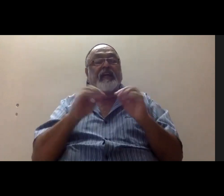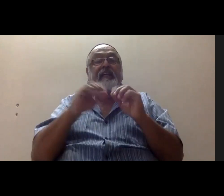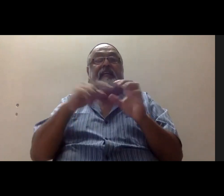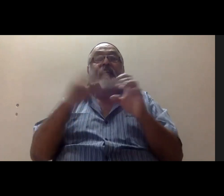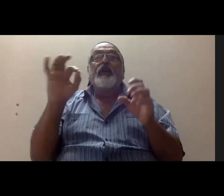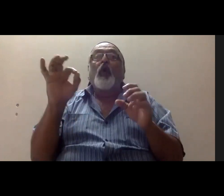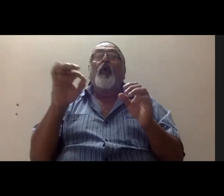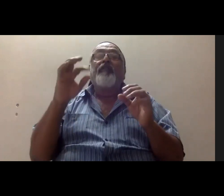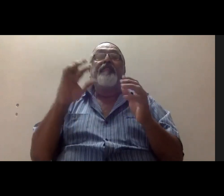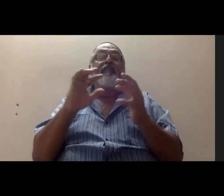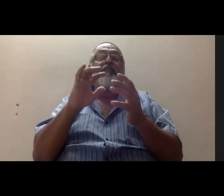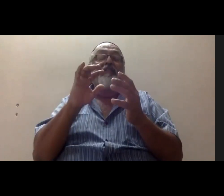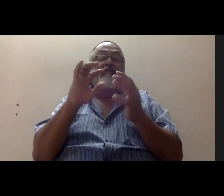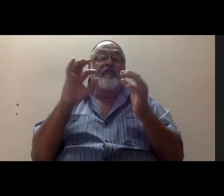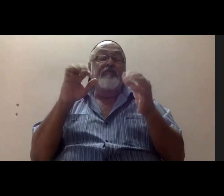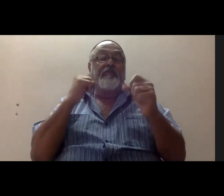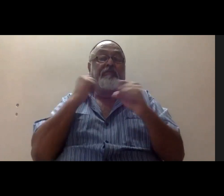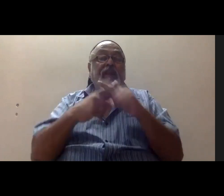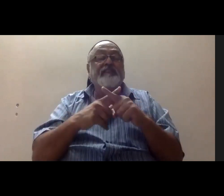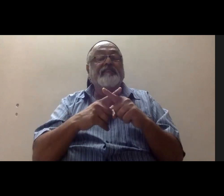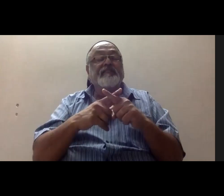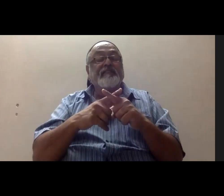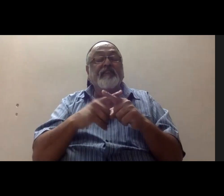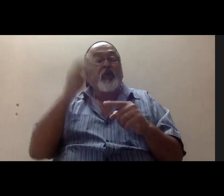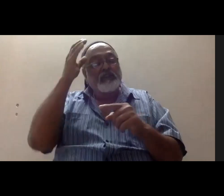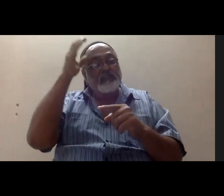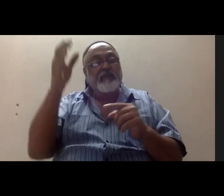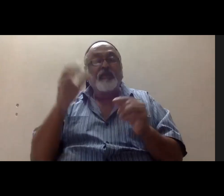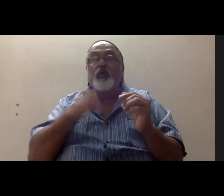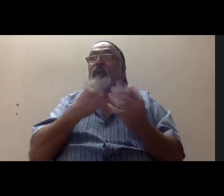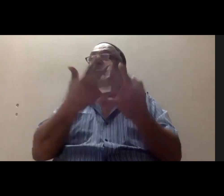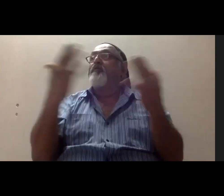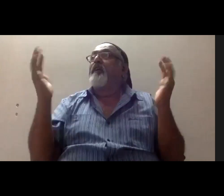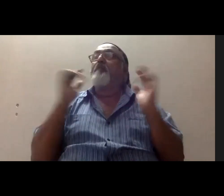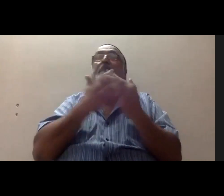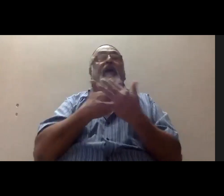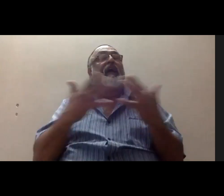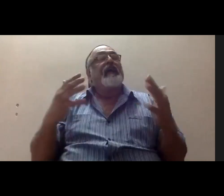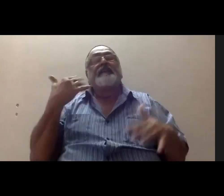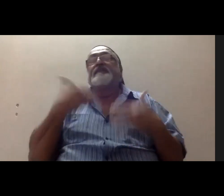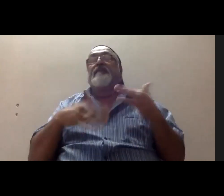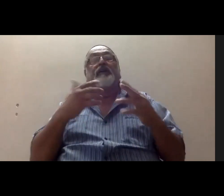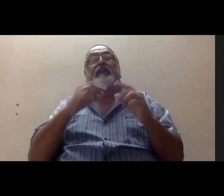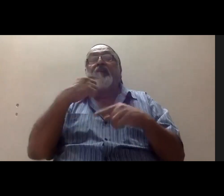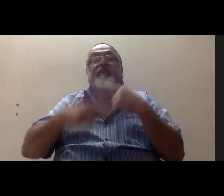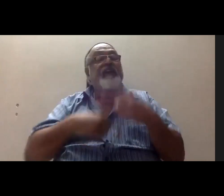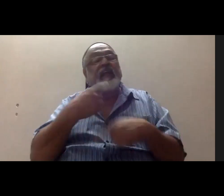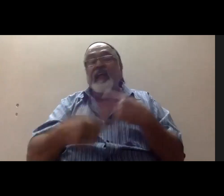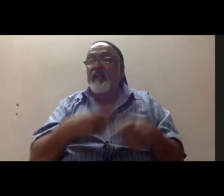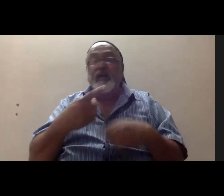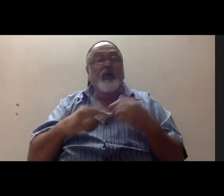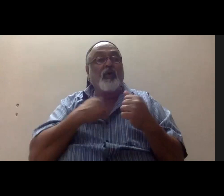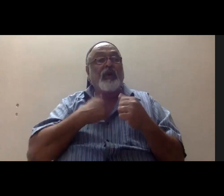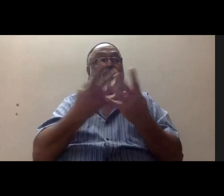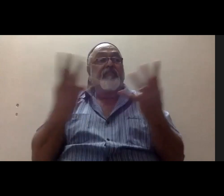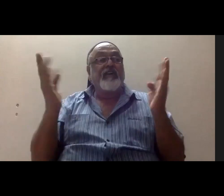concept, जो कि हम जैसे कि आपको पता है कि हमारा environment इतनी तरफ से day by day हमारा जो है